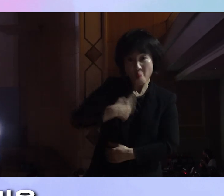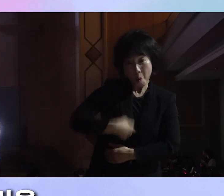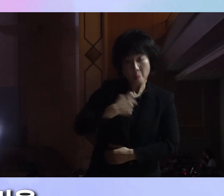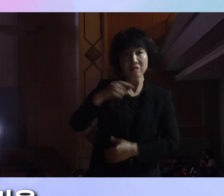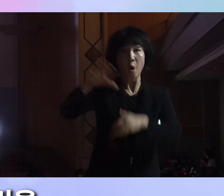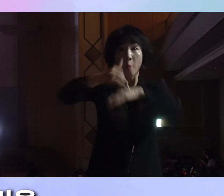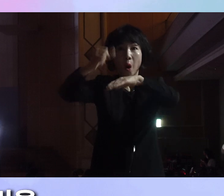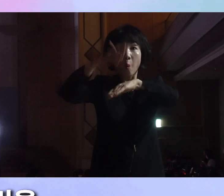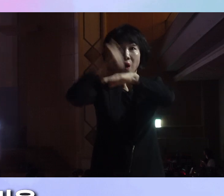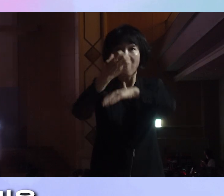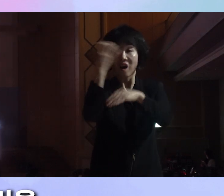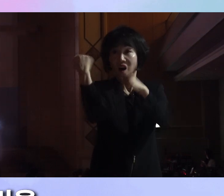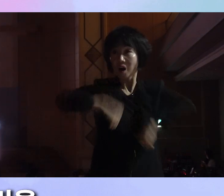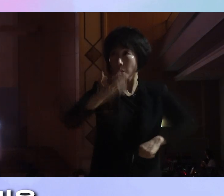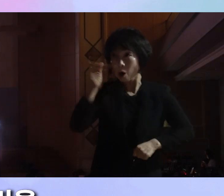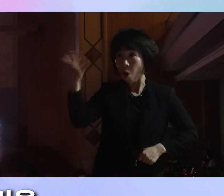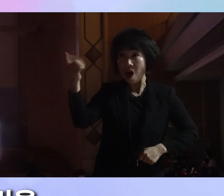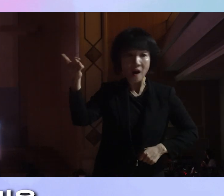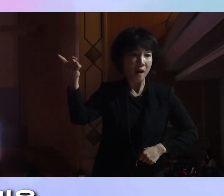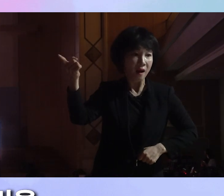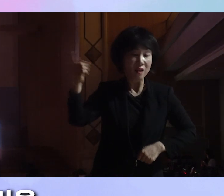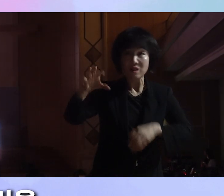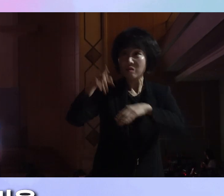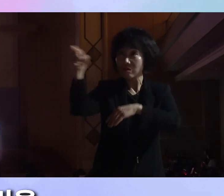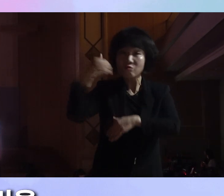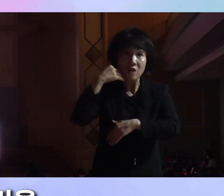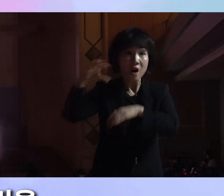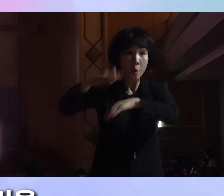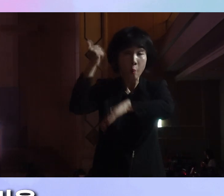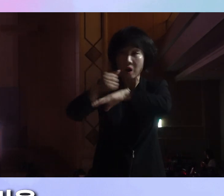메시아라 하였습니다. 왕?